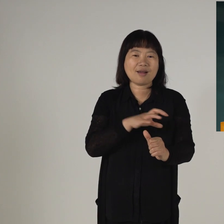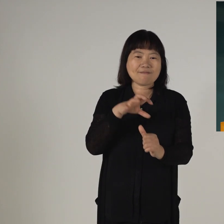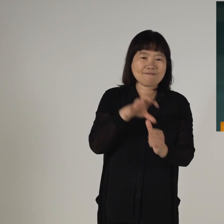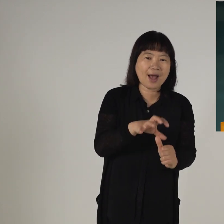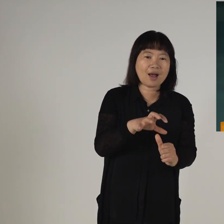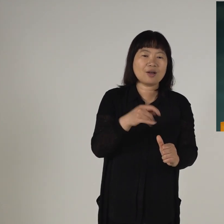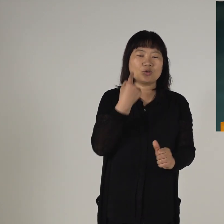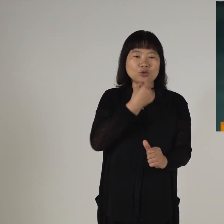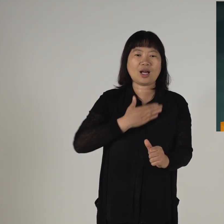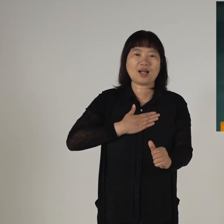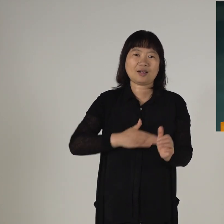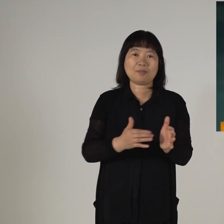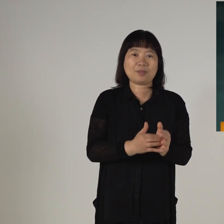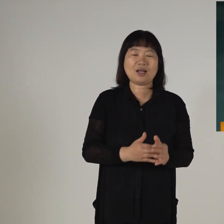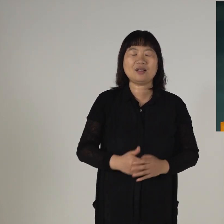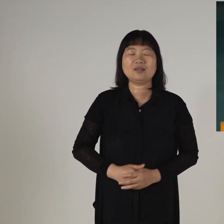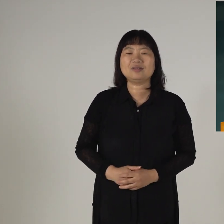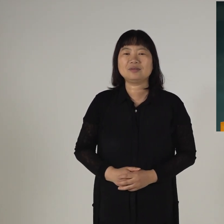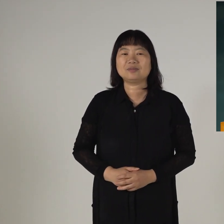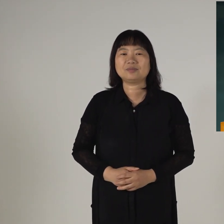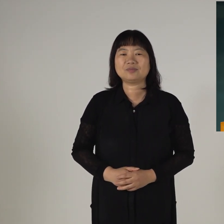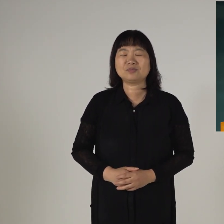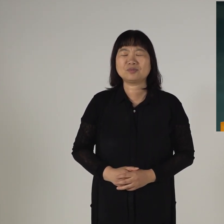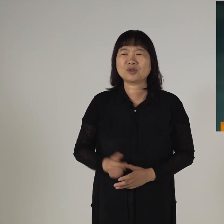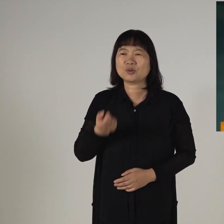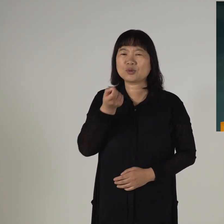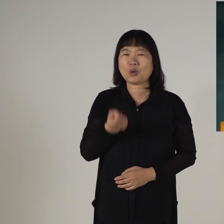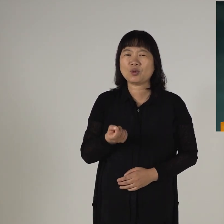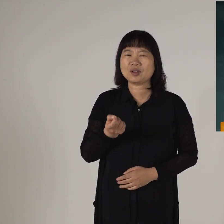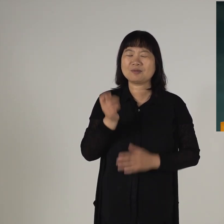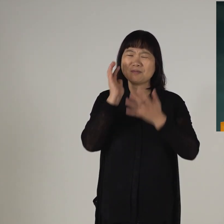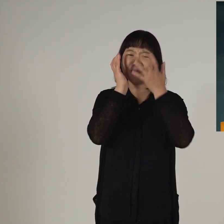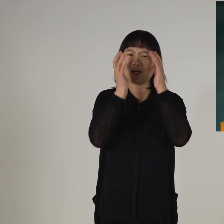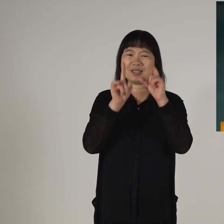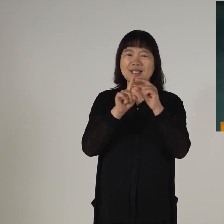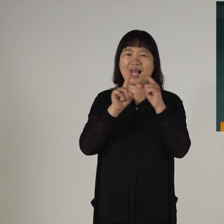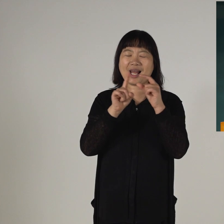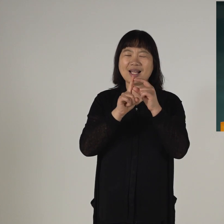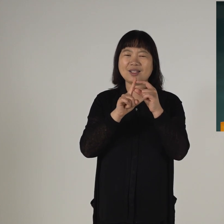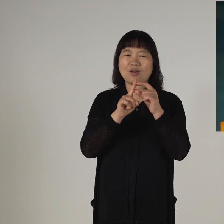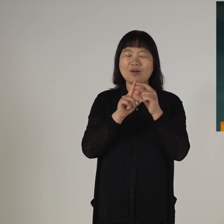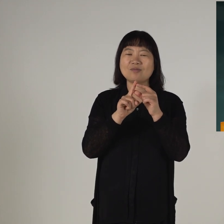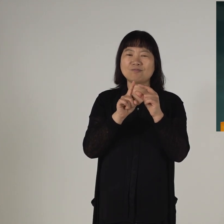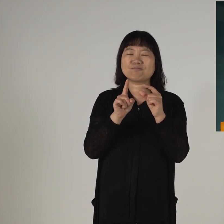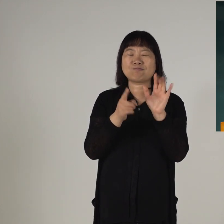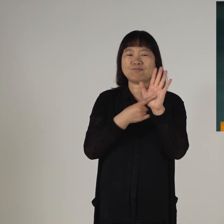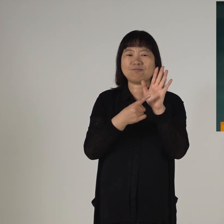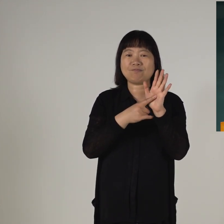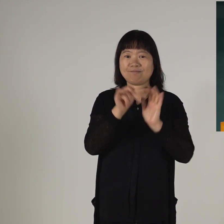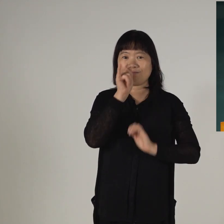아멘. 자, 이게 굉장히 좀 이렇게 복잡한 표현과 딱딱한